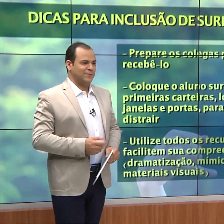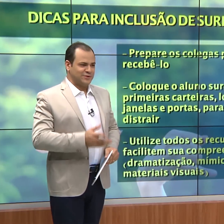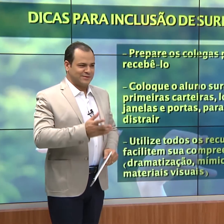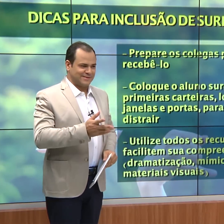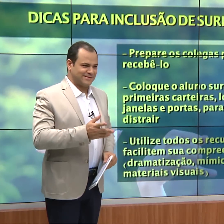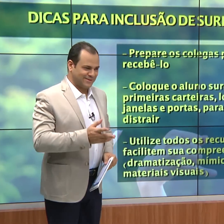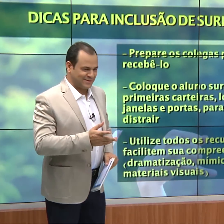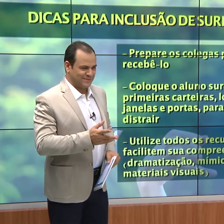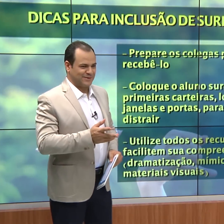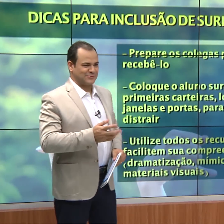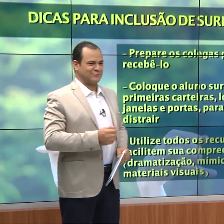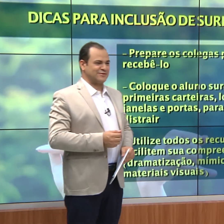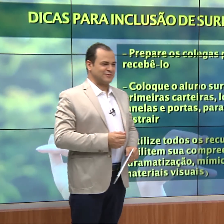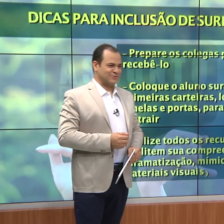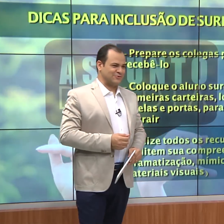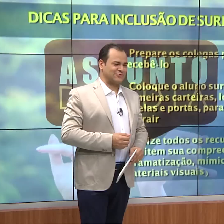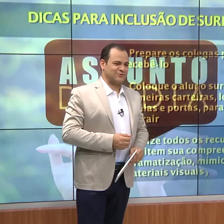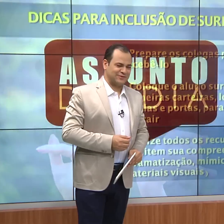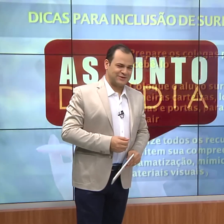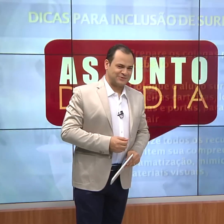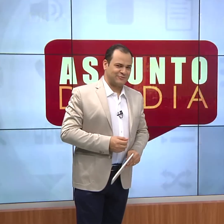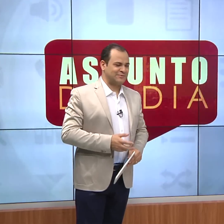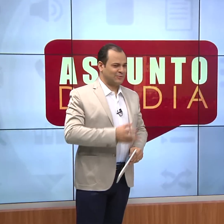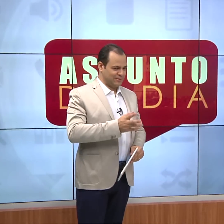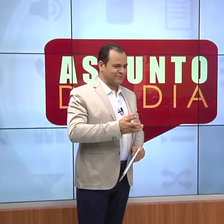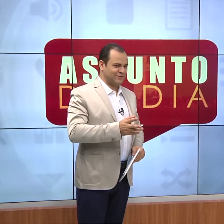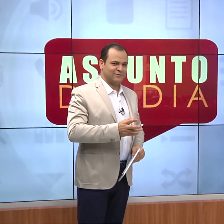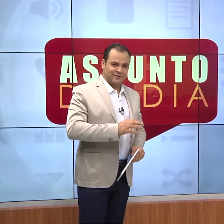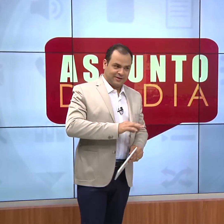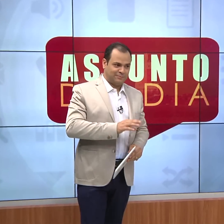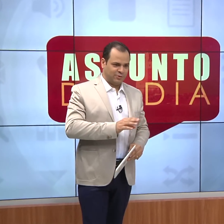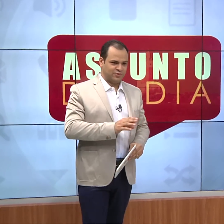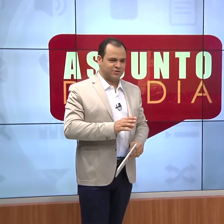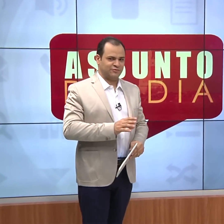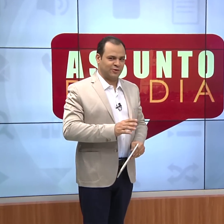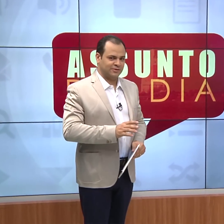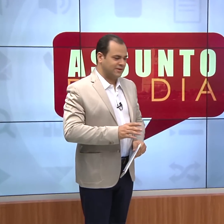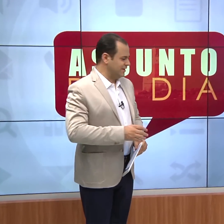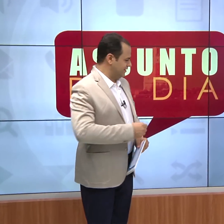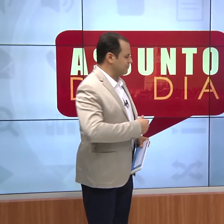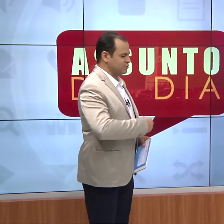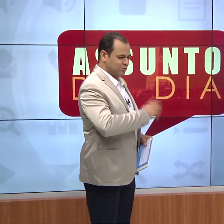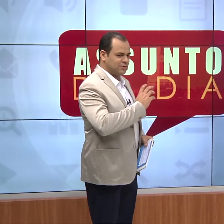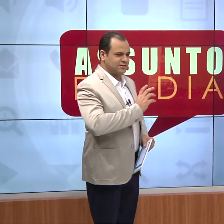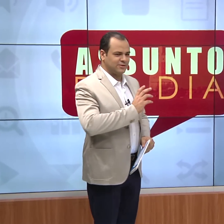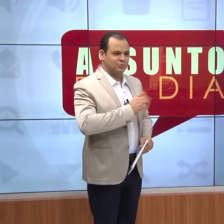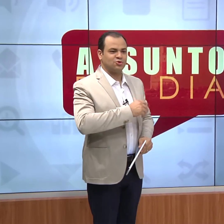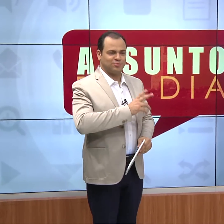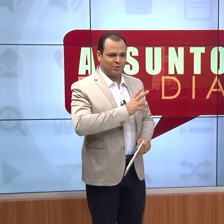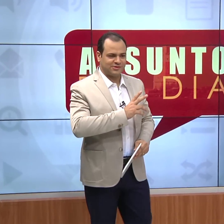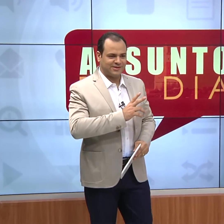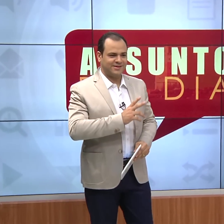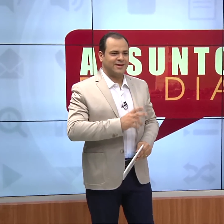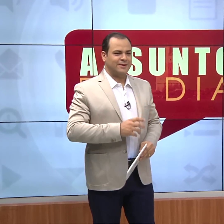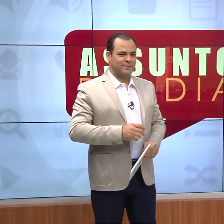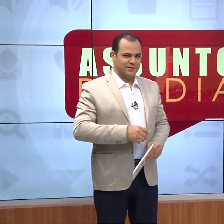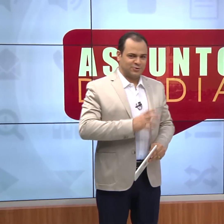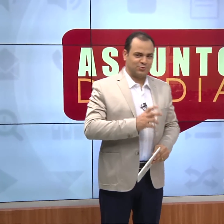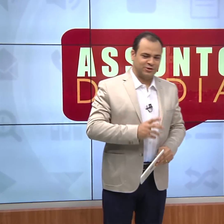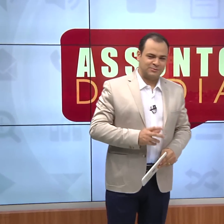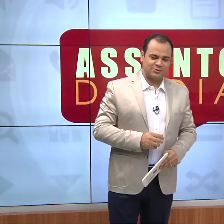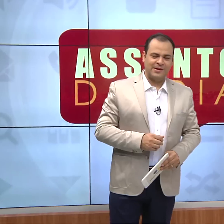perfeito. Vou pedir licença aqui, mais uma vez, aos nossos convidados, né, vamos a um breve intervalo. Daqui a pouquinho a gente volta, temos outros pontos aqui